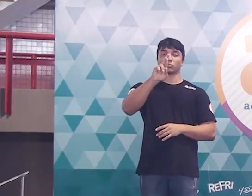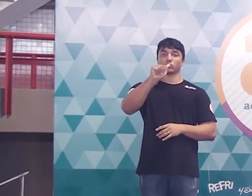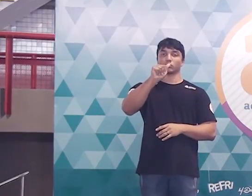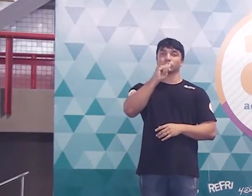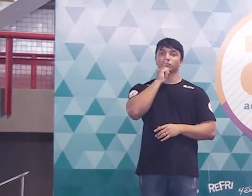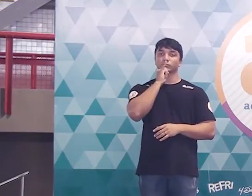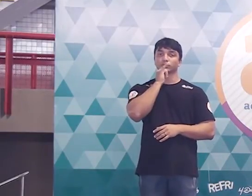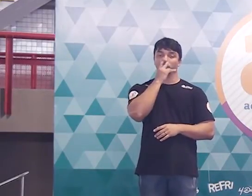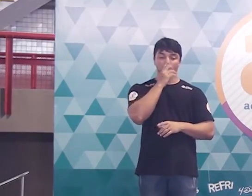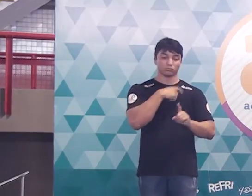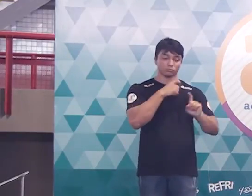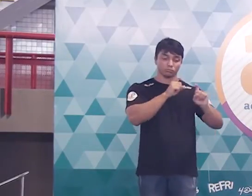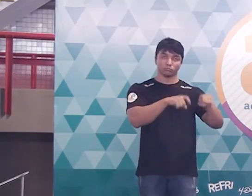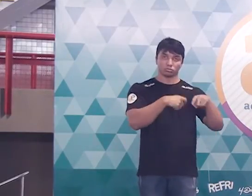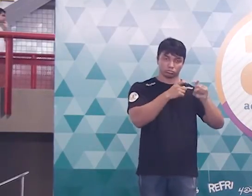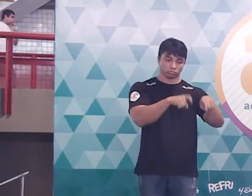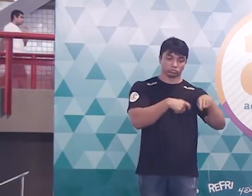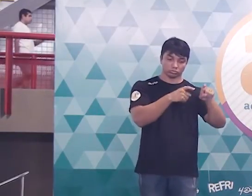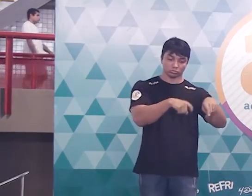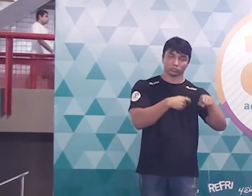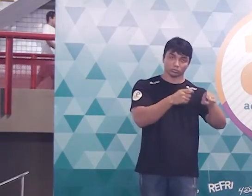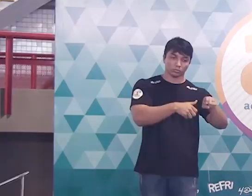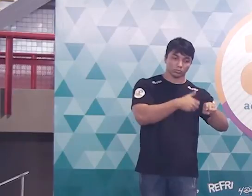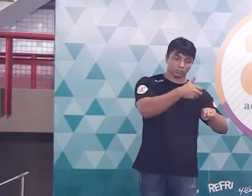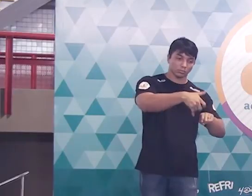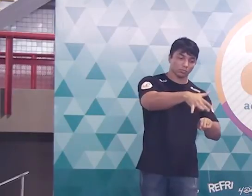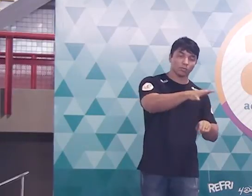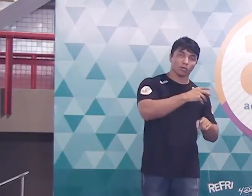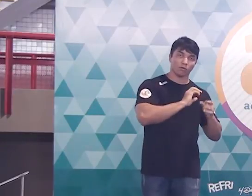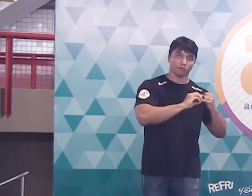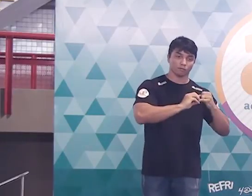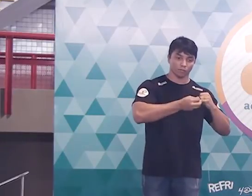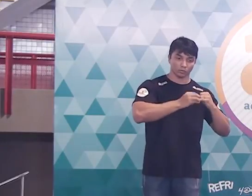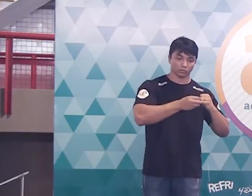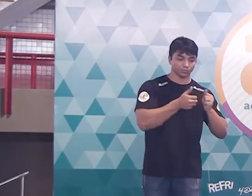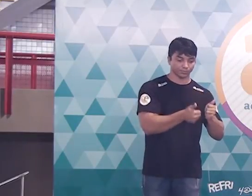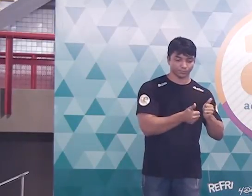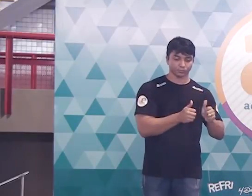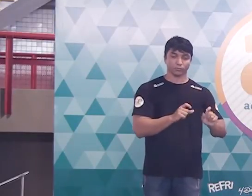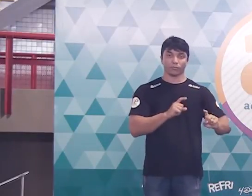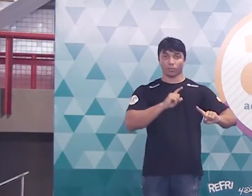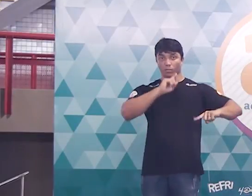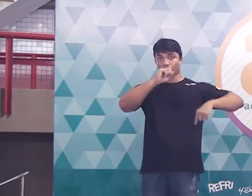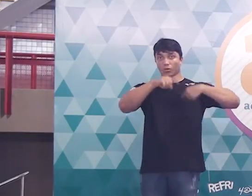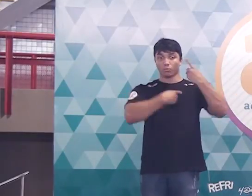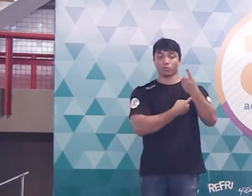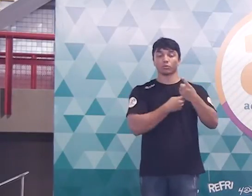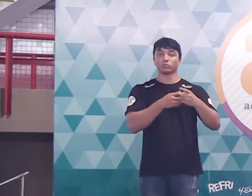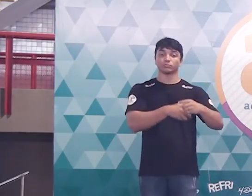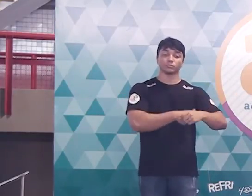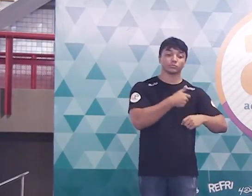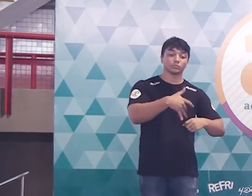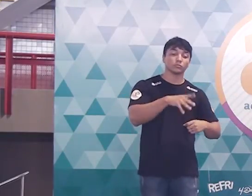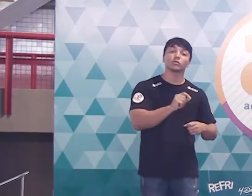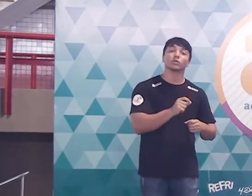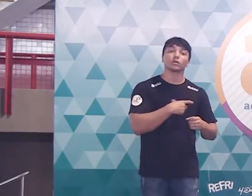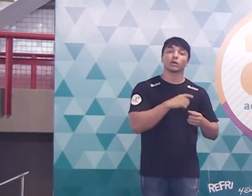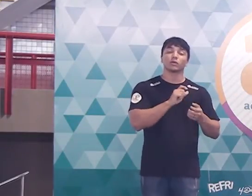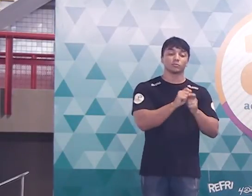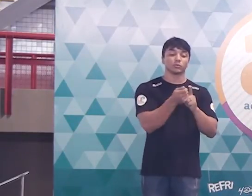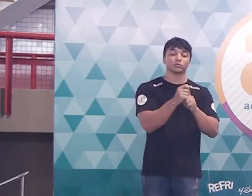Numa safra, o agricultor planta feijão. Na outra safra, ele planta o quê?